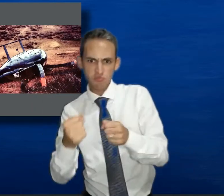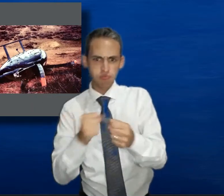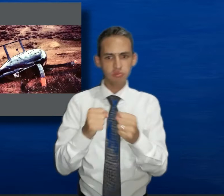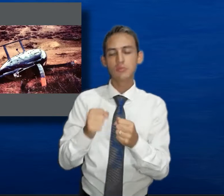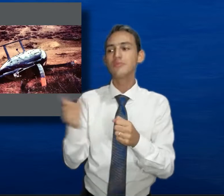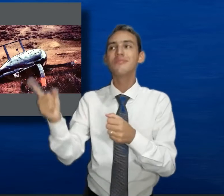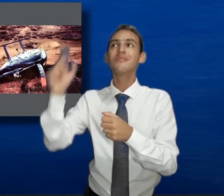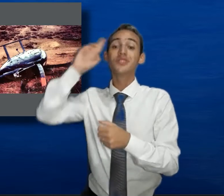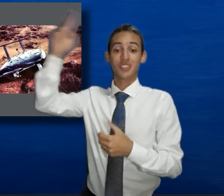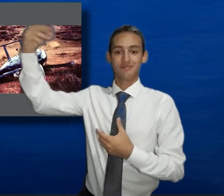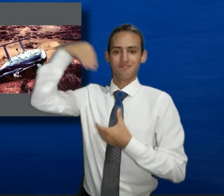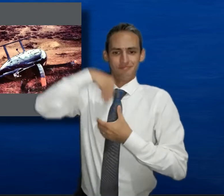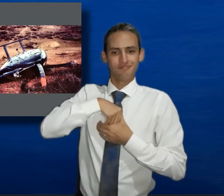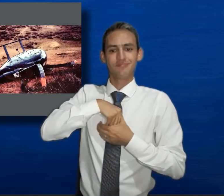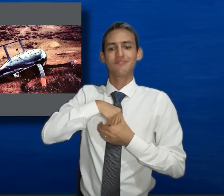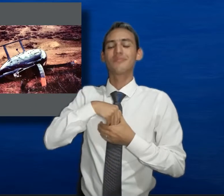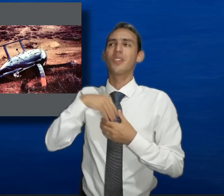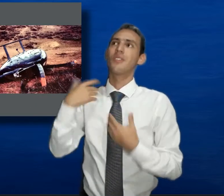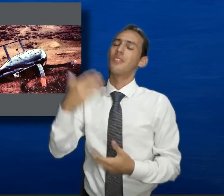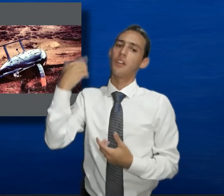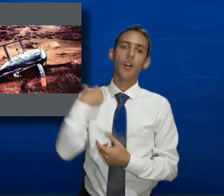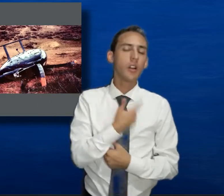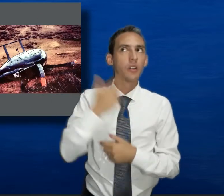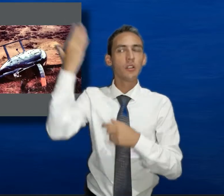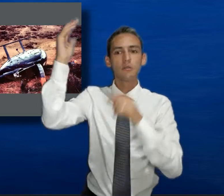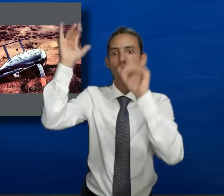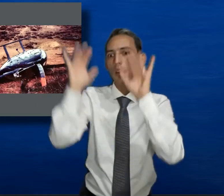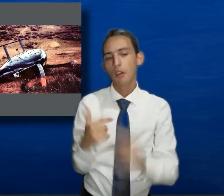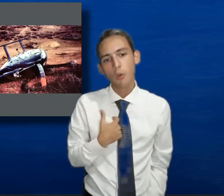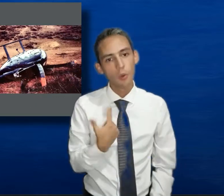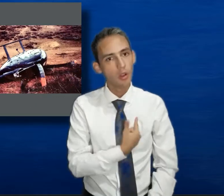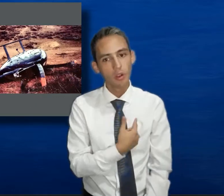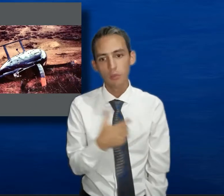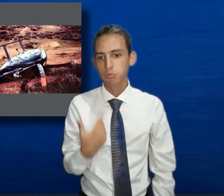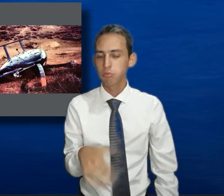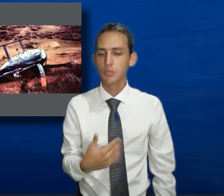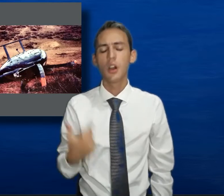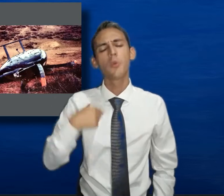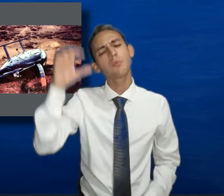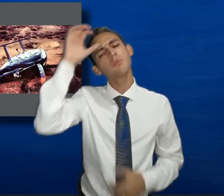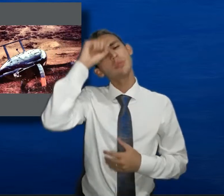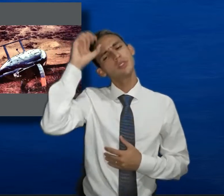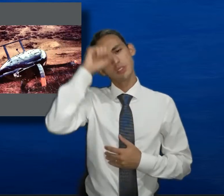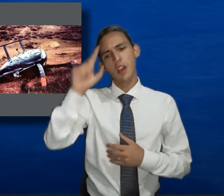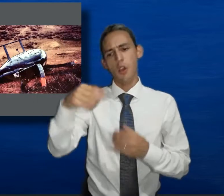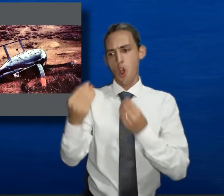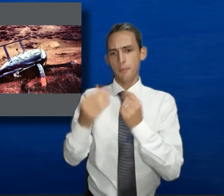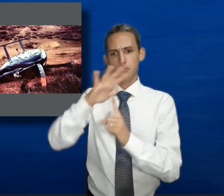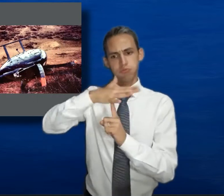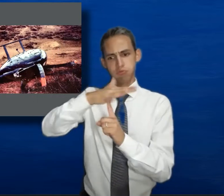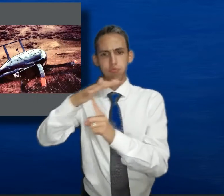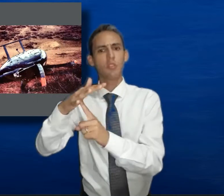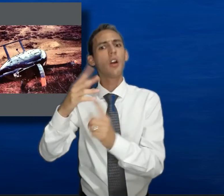Através das ações desse piloto e através da mão do Senhor, fomos abençoados por sobreviver ao acidente de